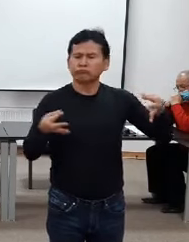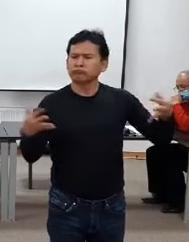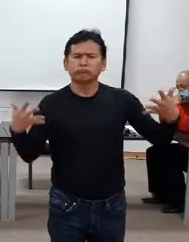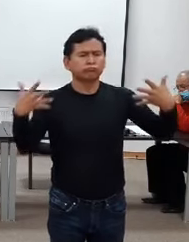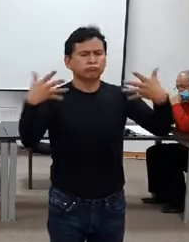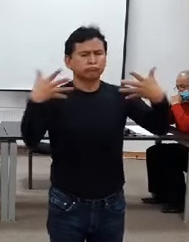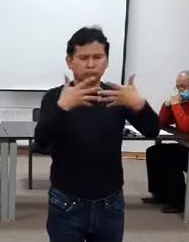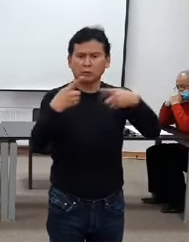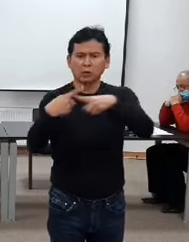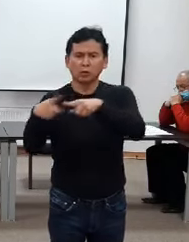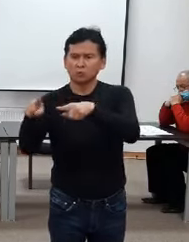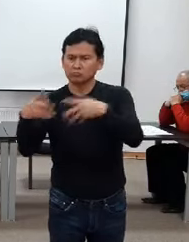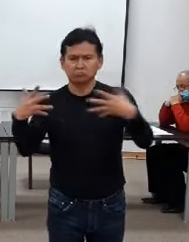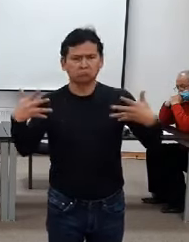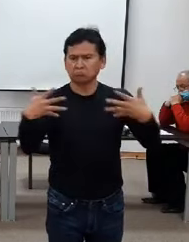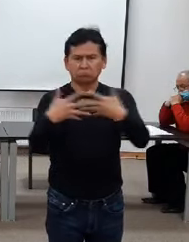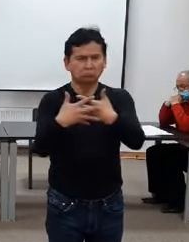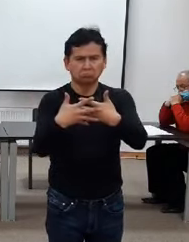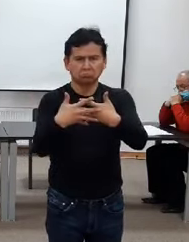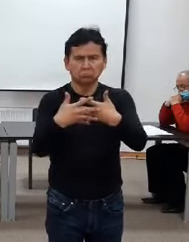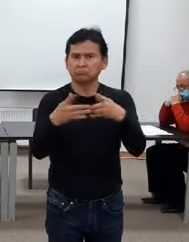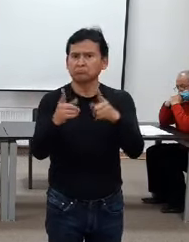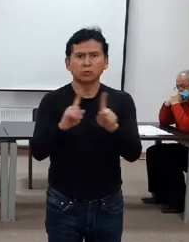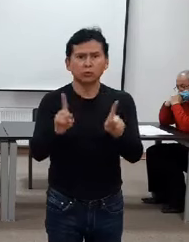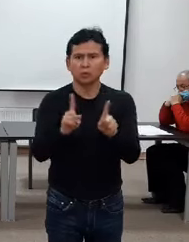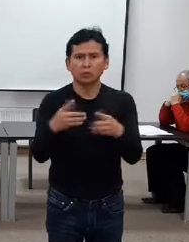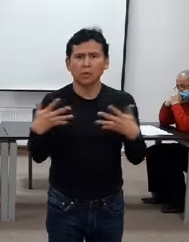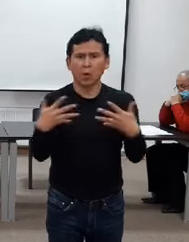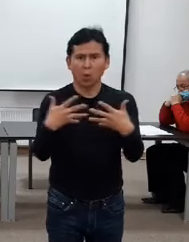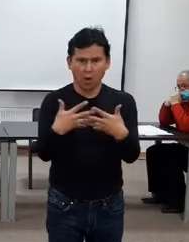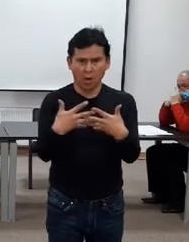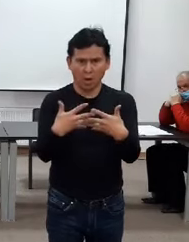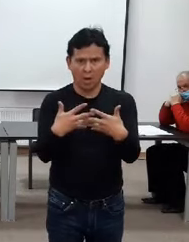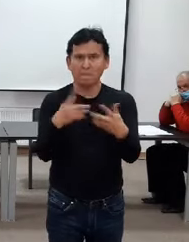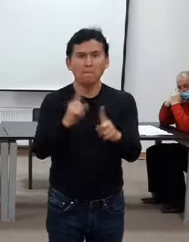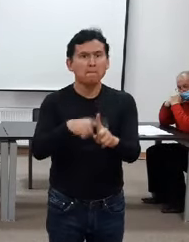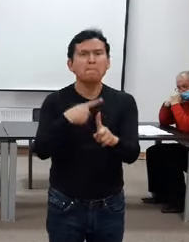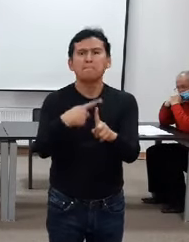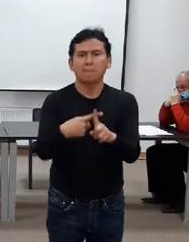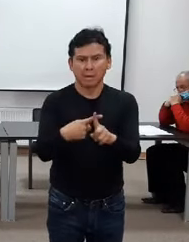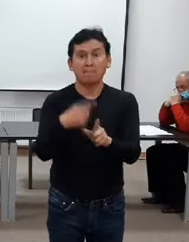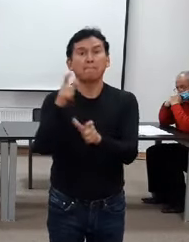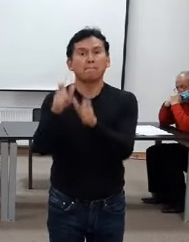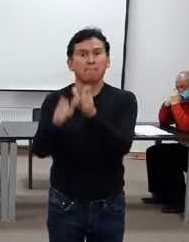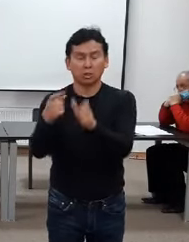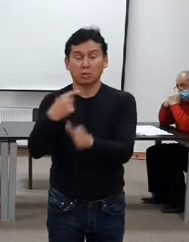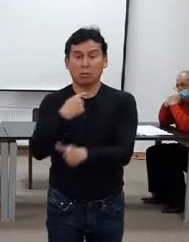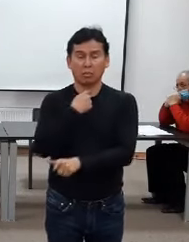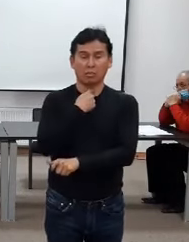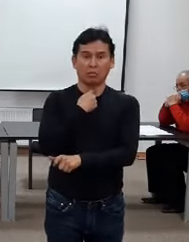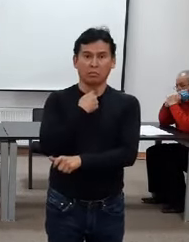coincidía con el relato de los pasajeros a los que estábamos llamando. Más aún, los pasajeros